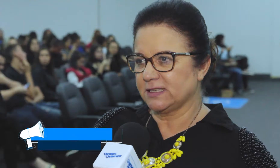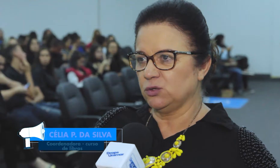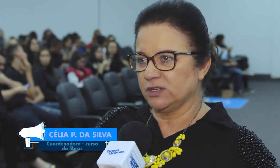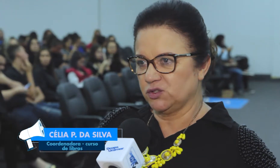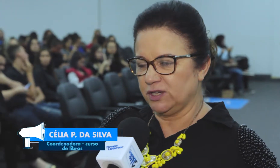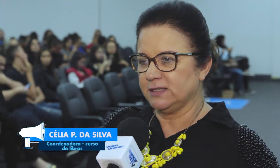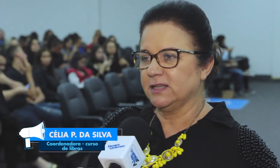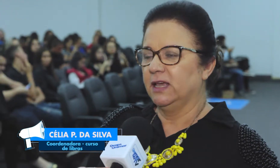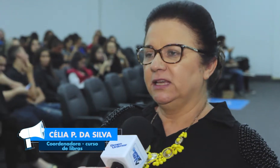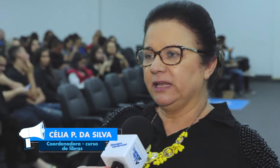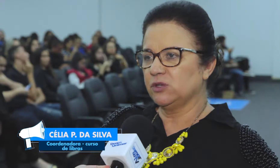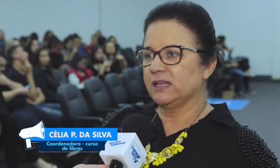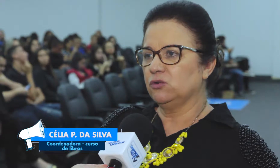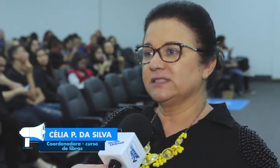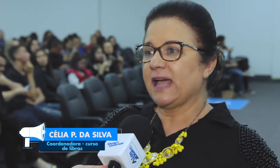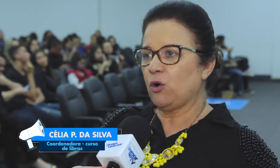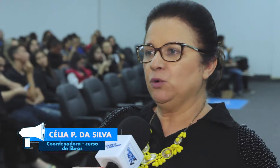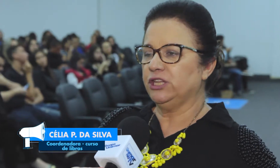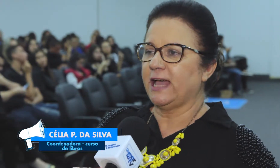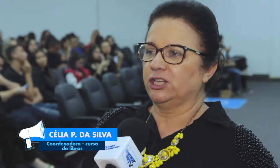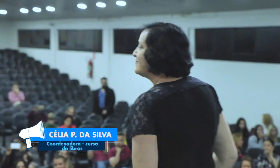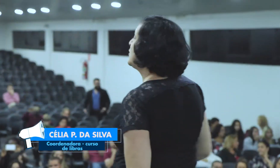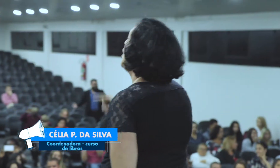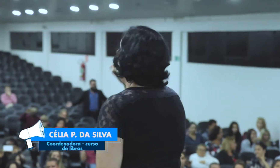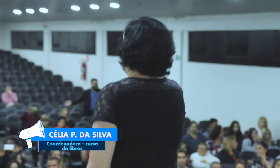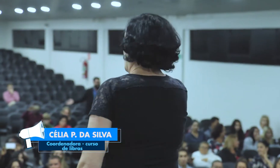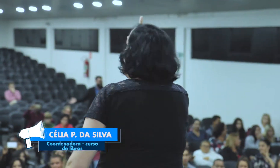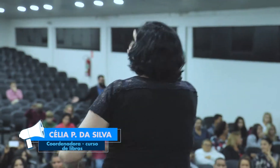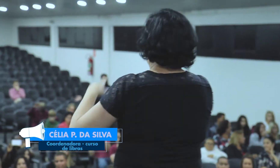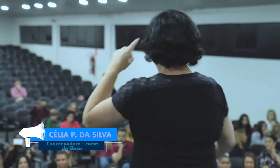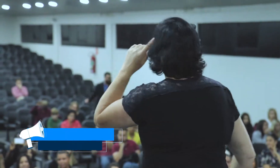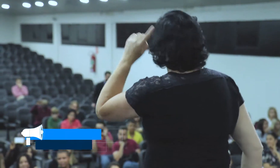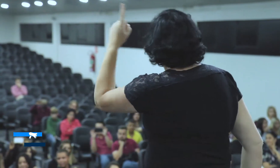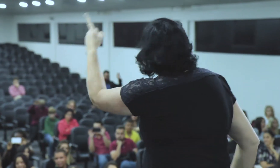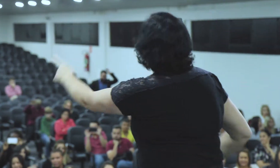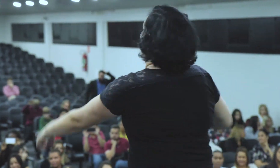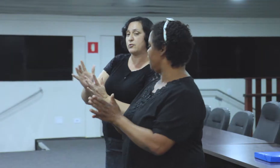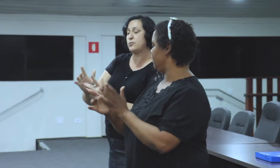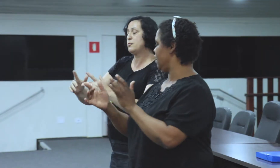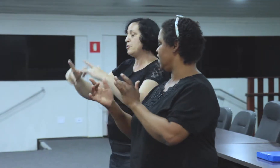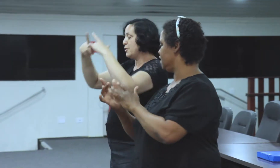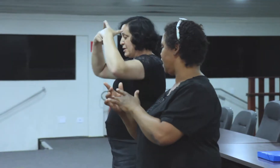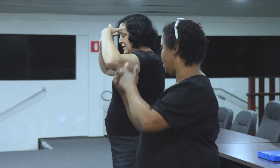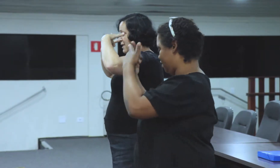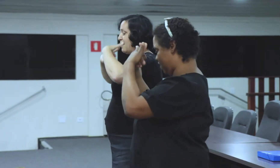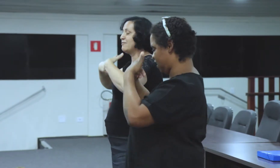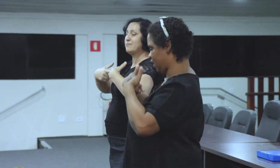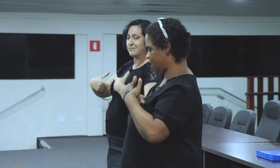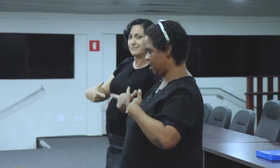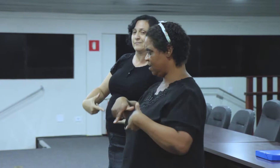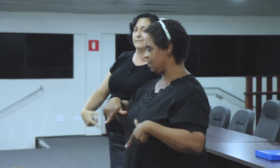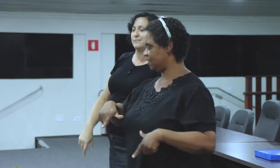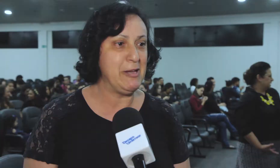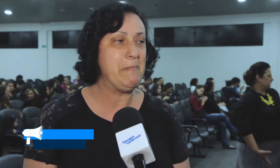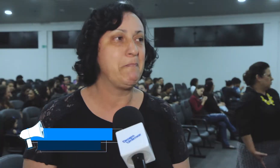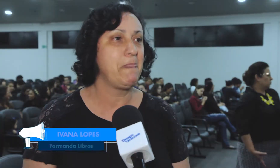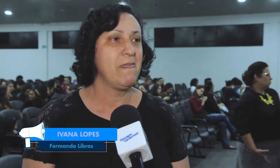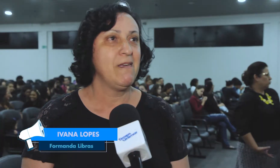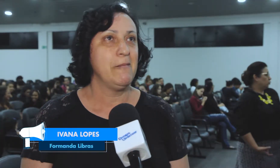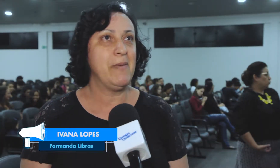as graduações e temos os alunos da comunidade. Olha, no começo eu achei difícil, eu achei que jamais conseguiria, mas